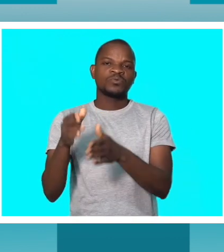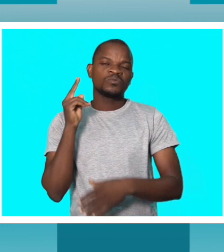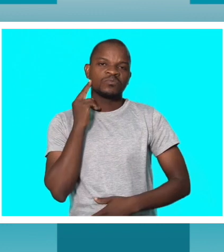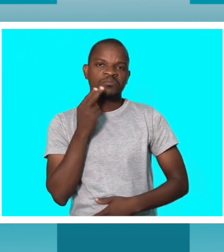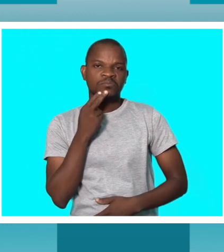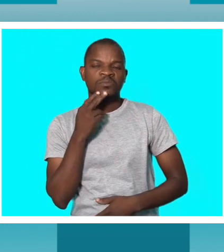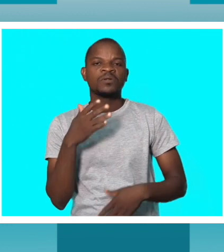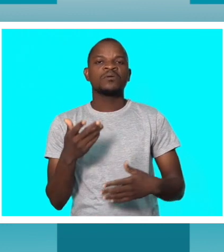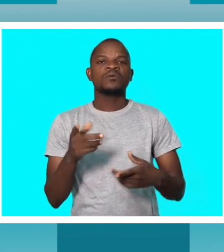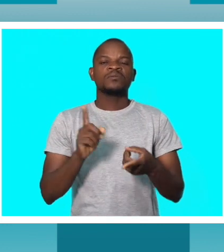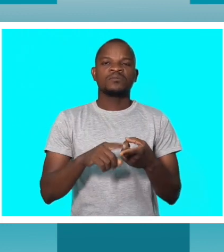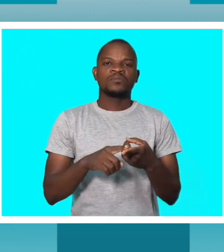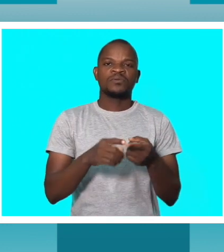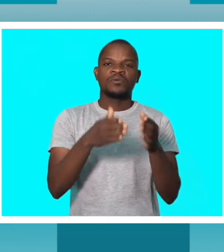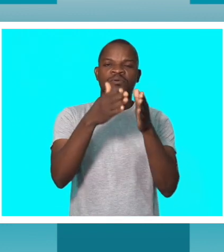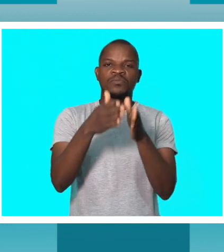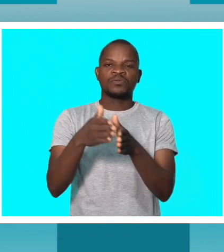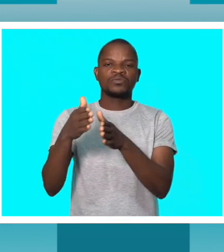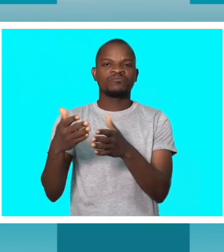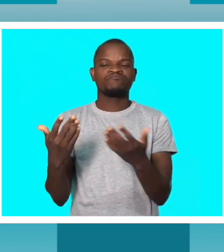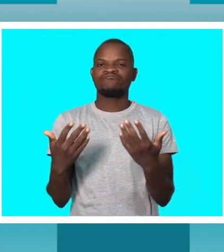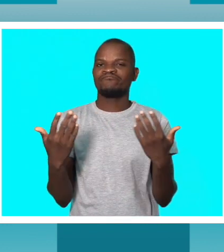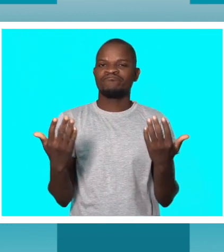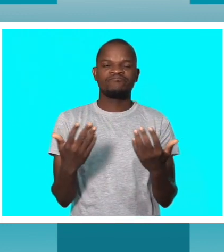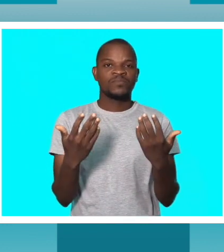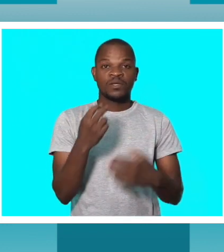pessoas com deficiência auditiva, das pessoas com deficiência